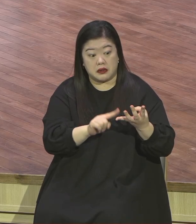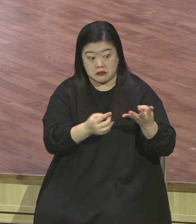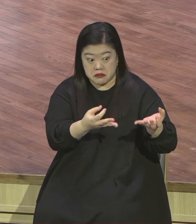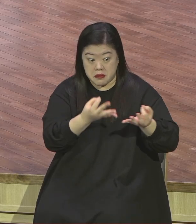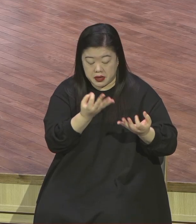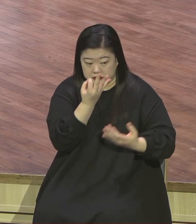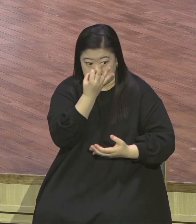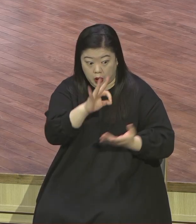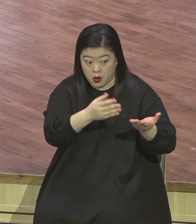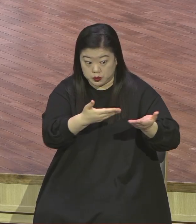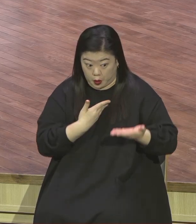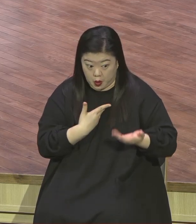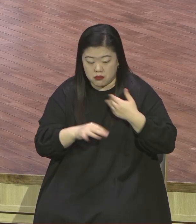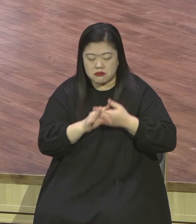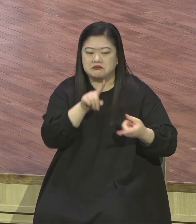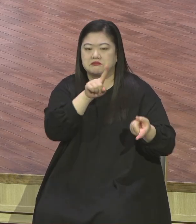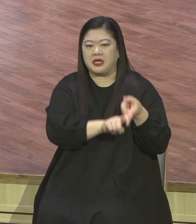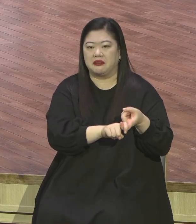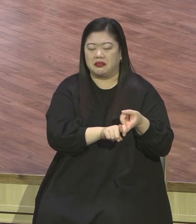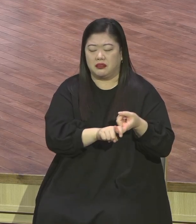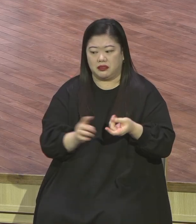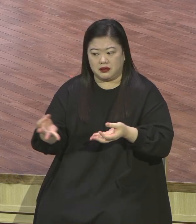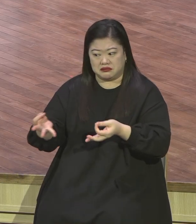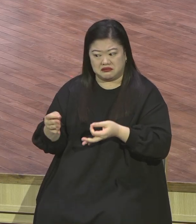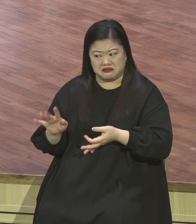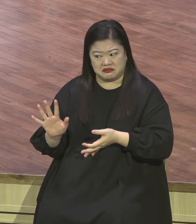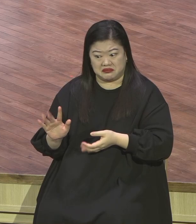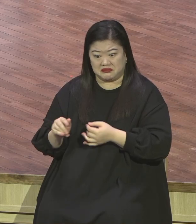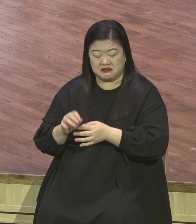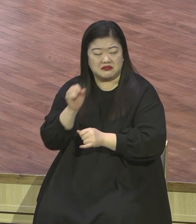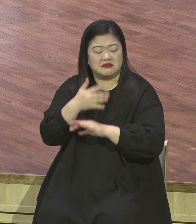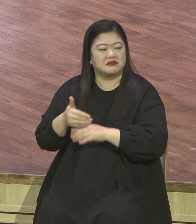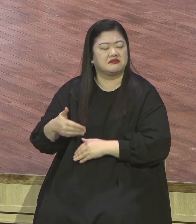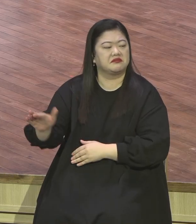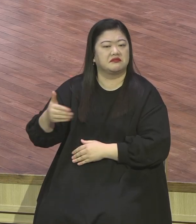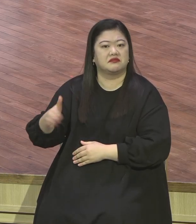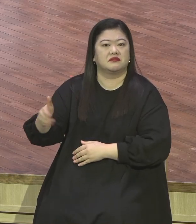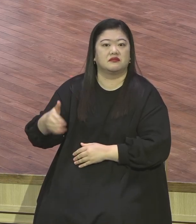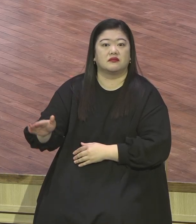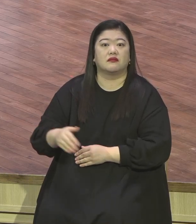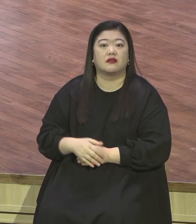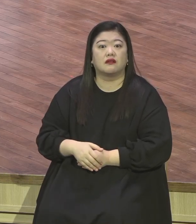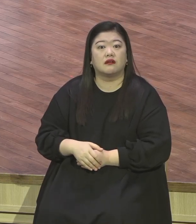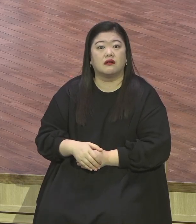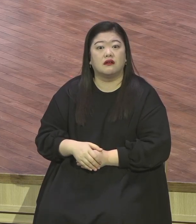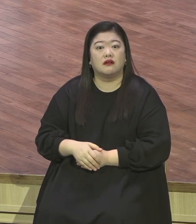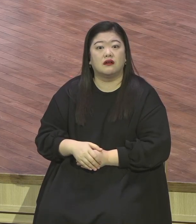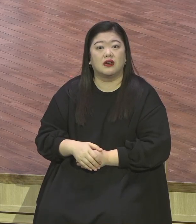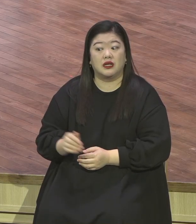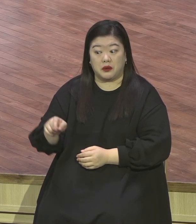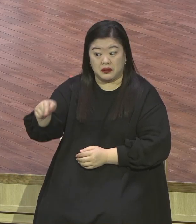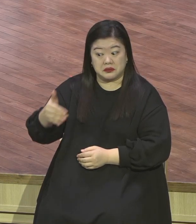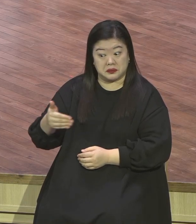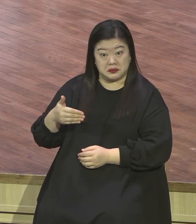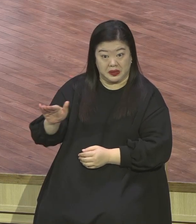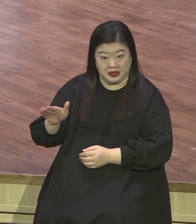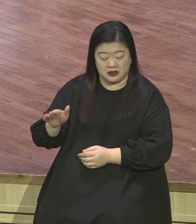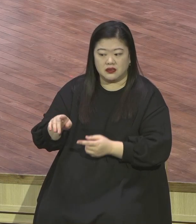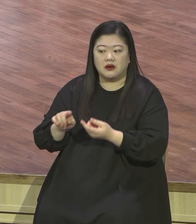그래서 확정 편향이 심해지면 어떻게 됩니까? 서로 서로를 비판하죠. 서로,